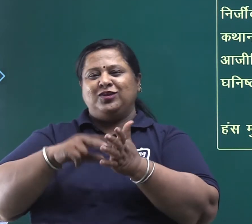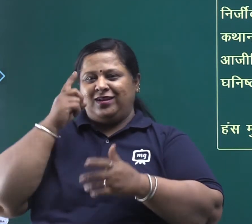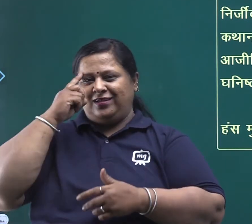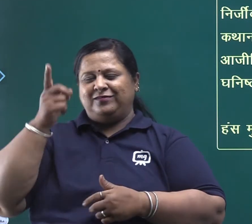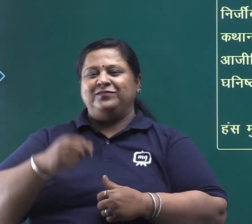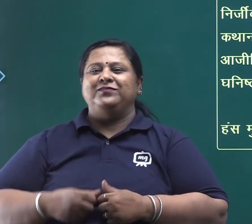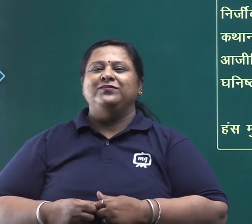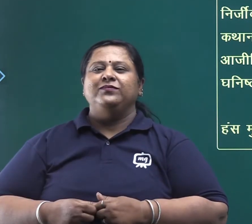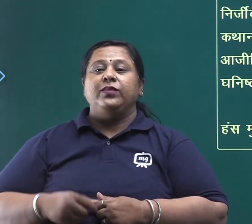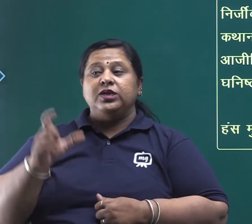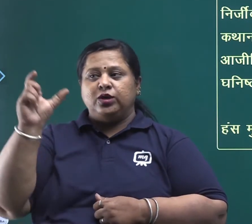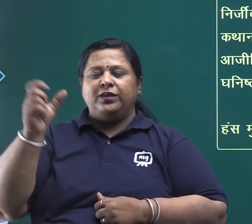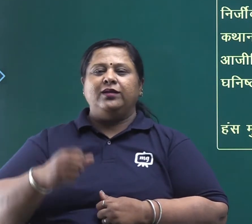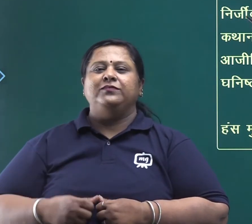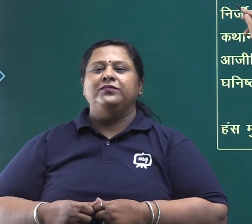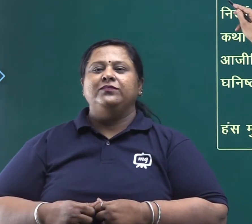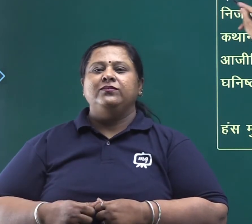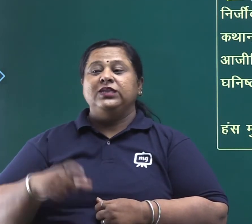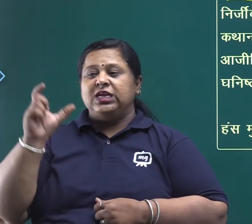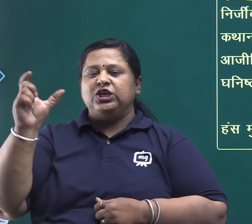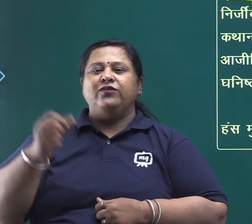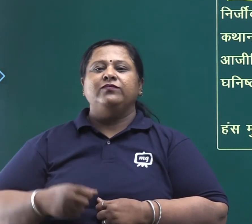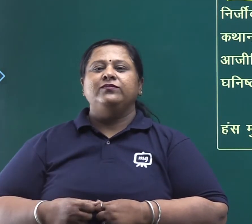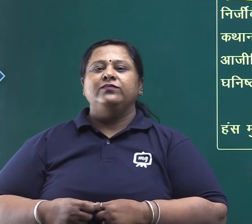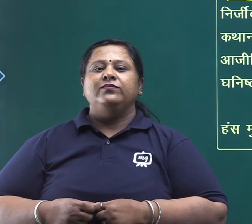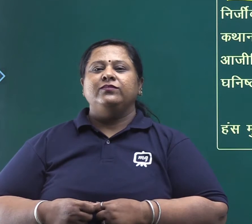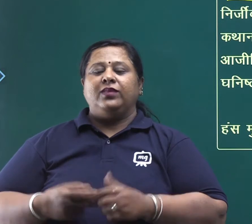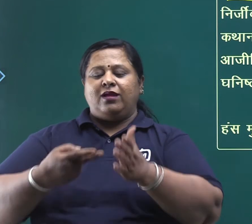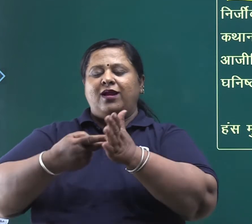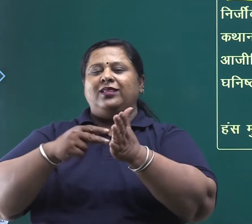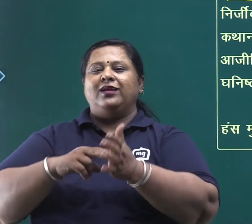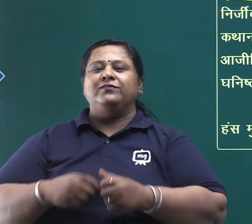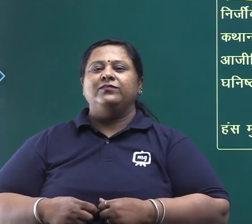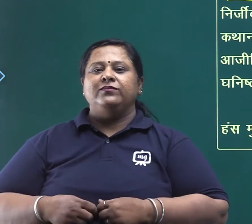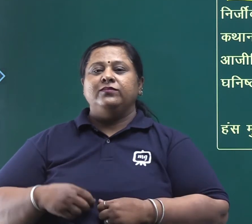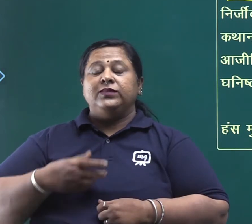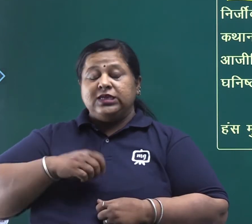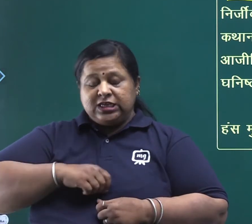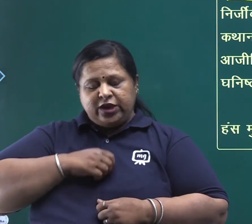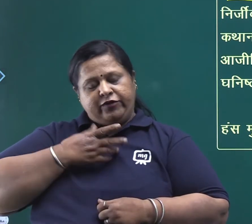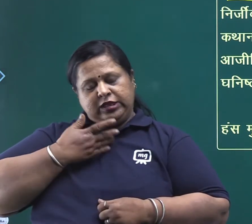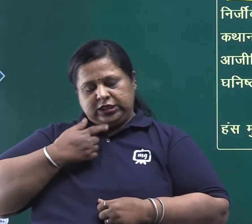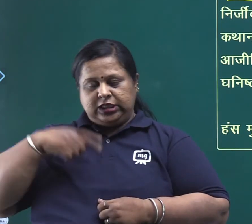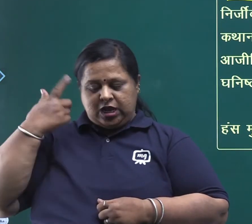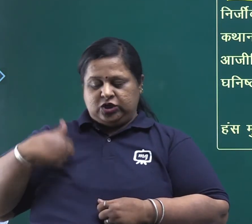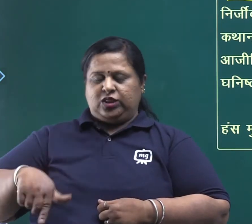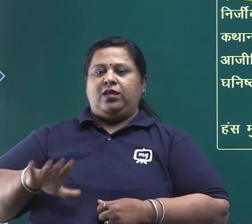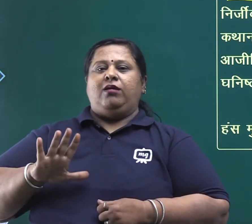जानेंगे। शब्द है सजीव, अर्थ होगा जीवित,